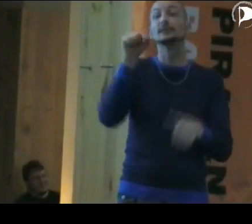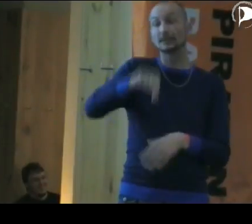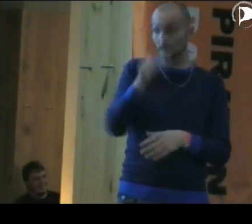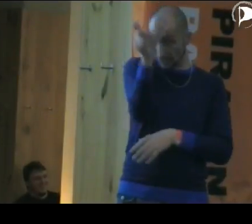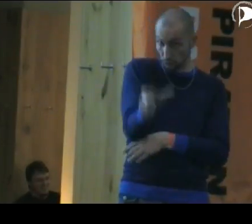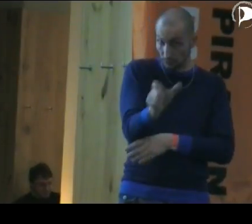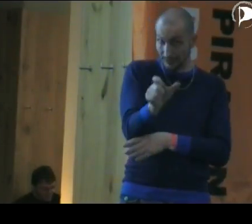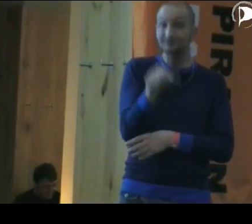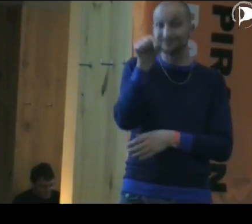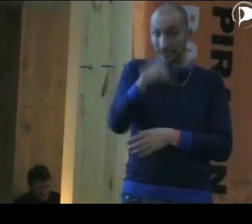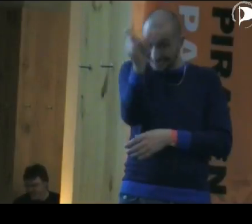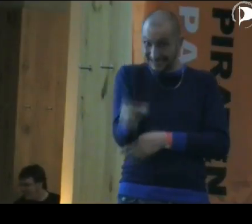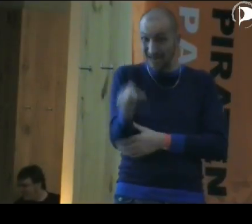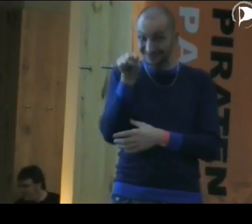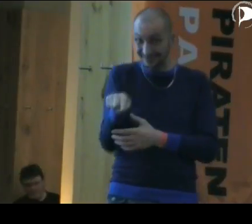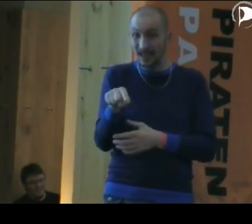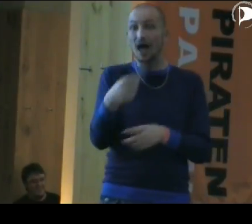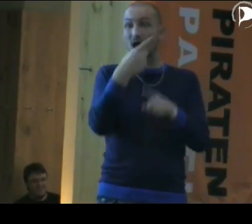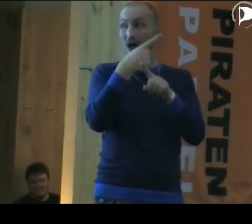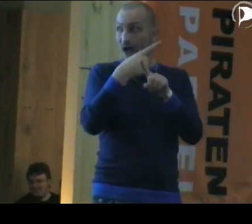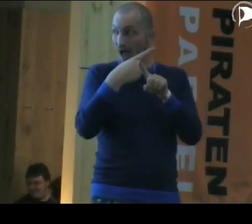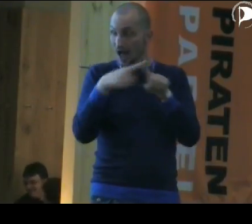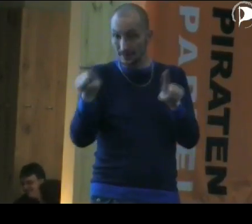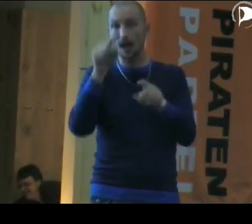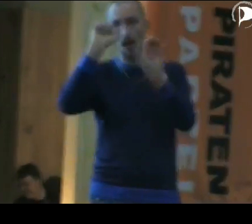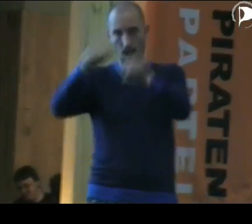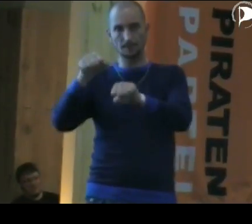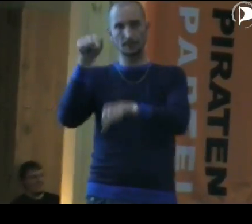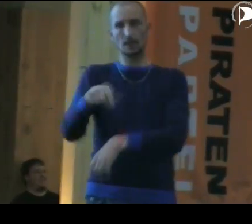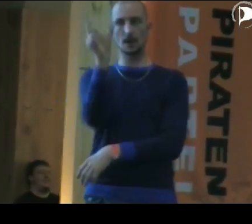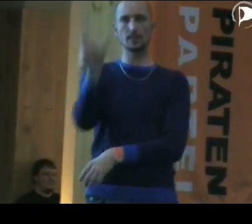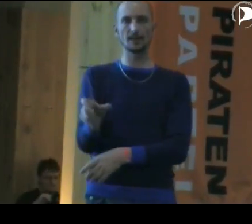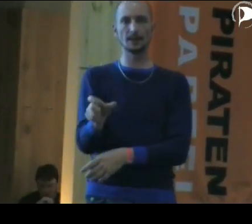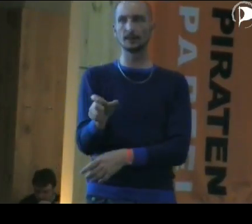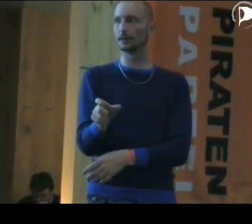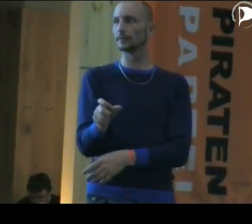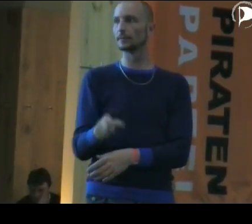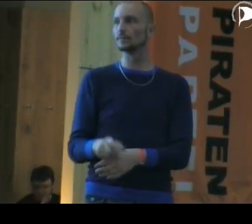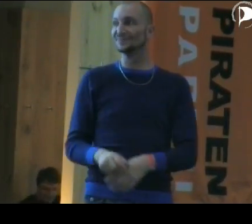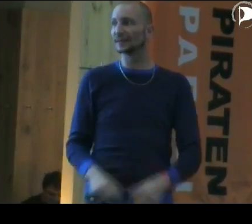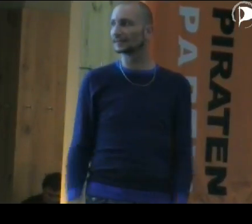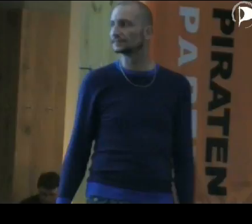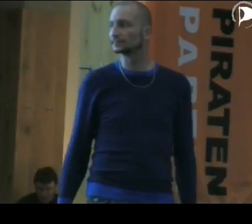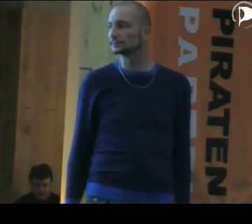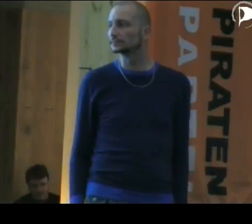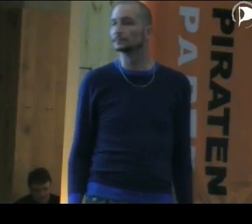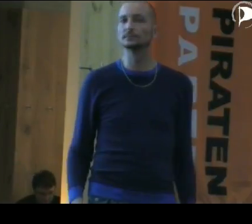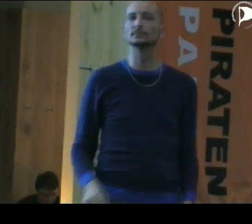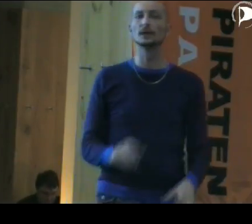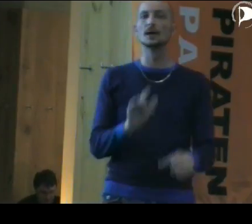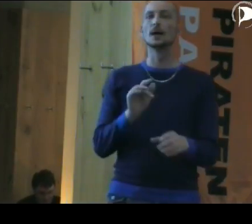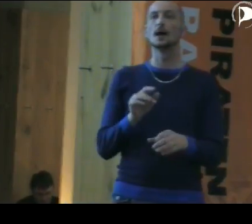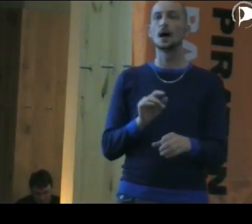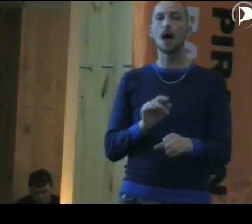irgendeiner kandidaten andere vorgestellt haben wir familien wollen irgendwelche ansprüche